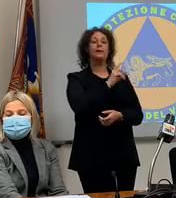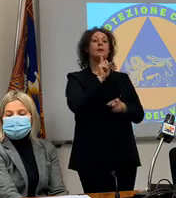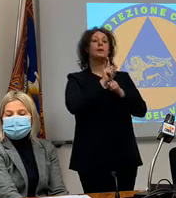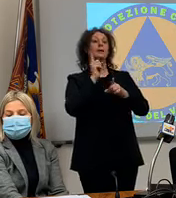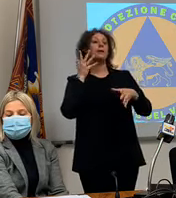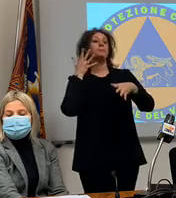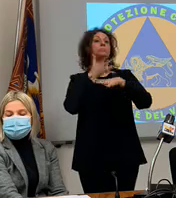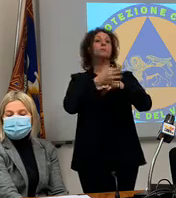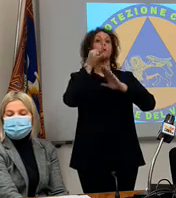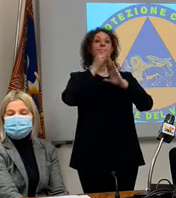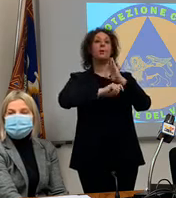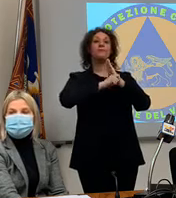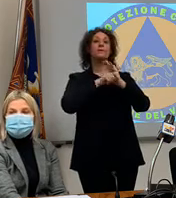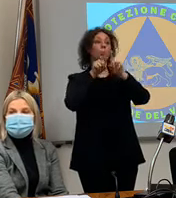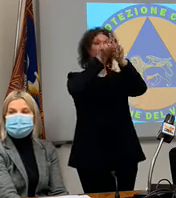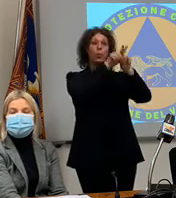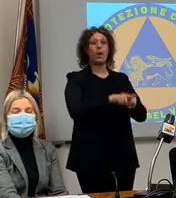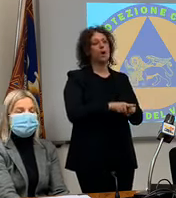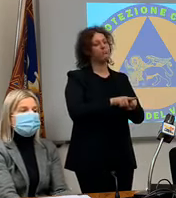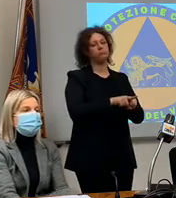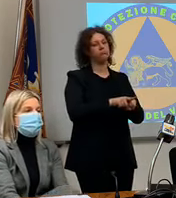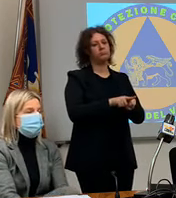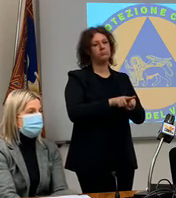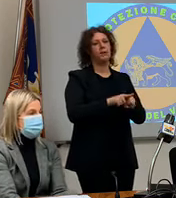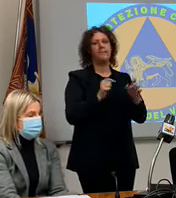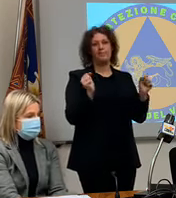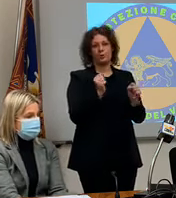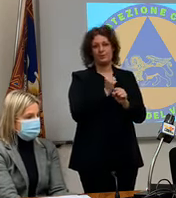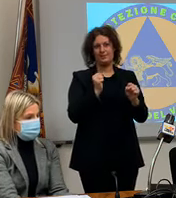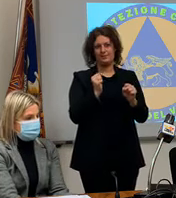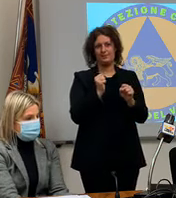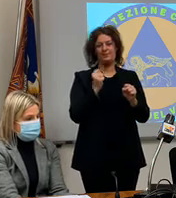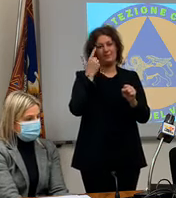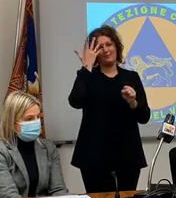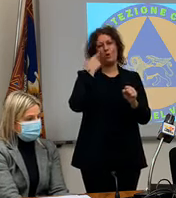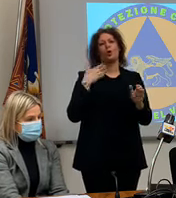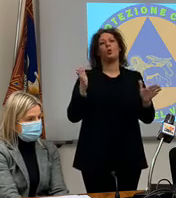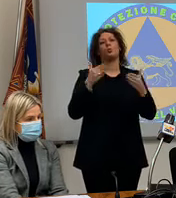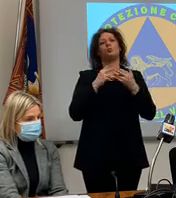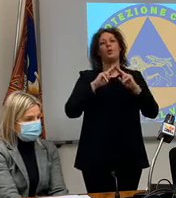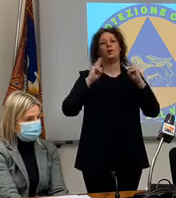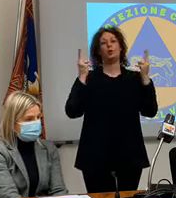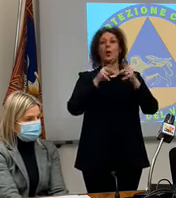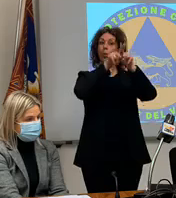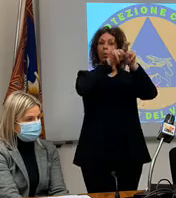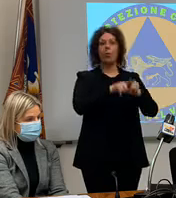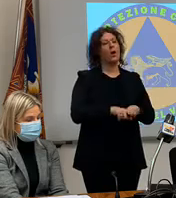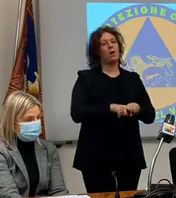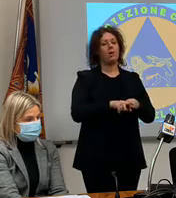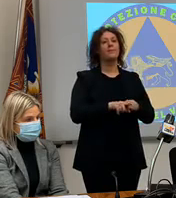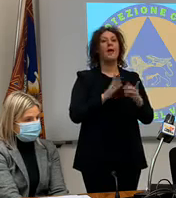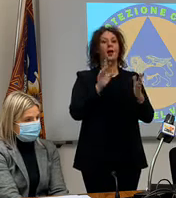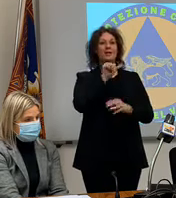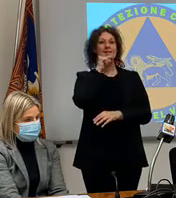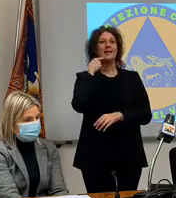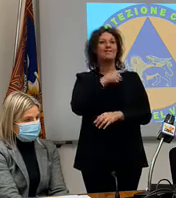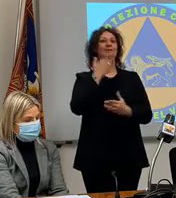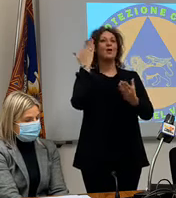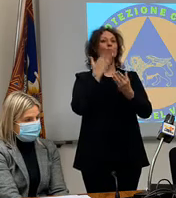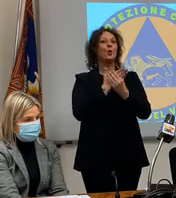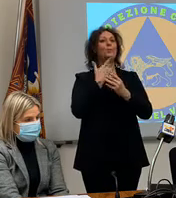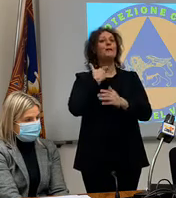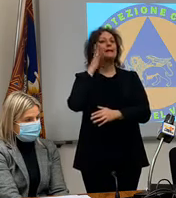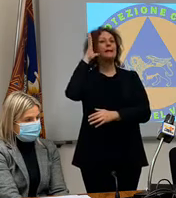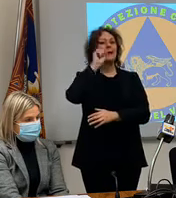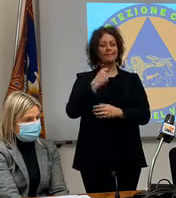provvedimenti quindi il cosiddetto lockdown generalizzato quindi l'avere la capacità di identificare dove ci